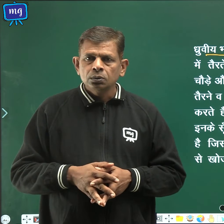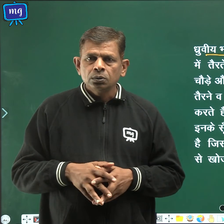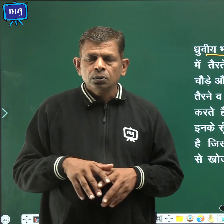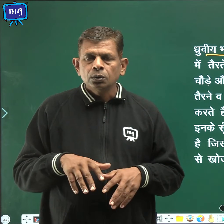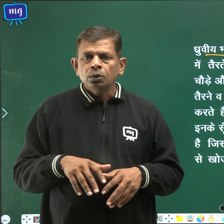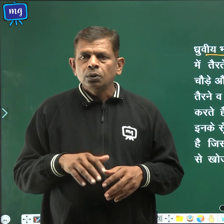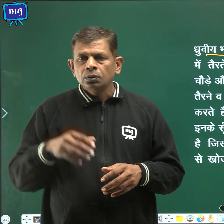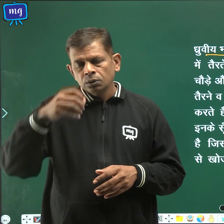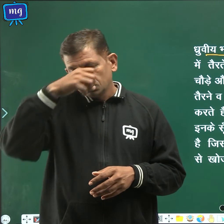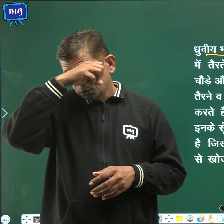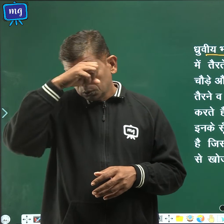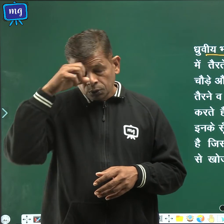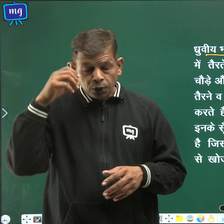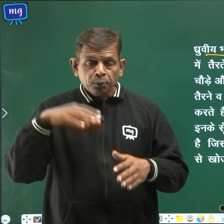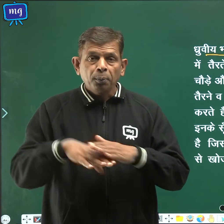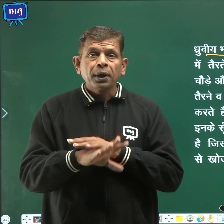गर्मियों में